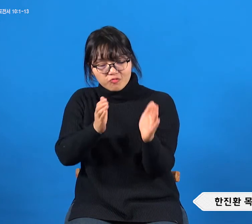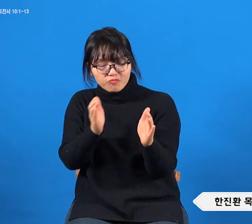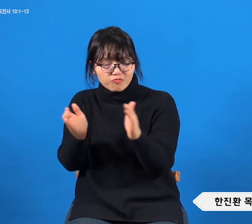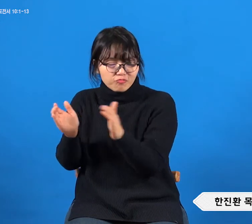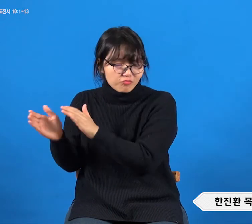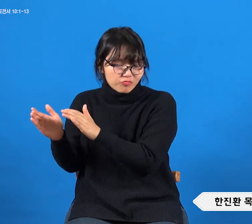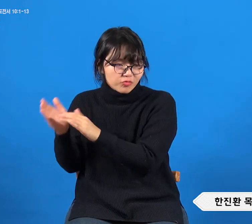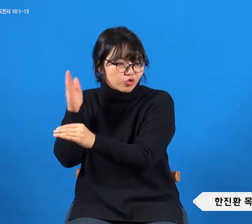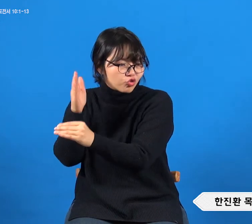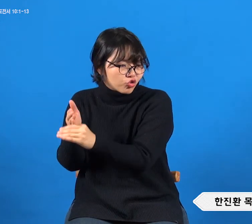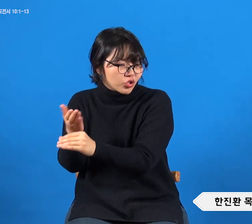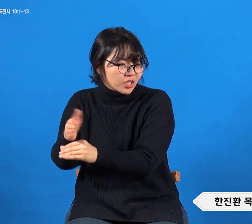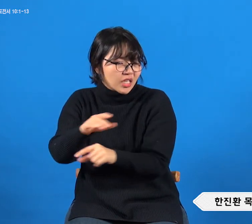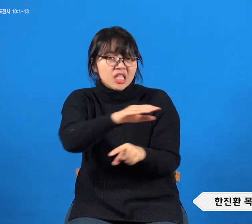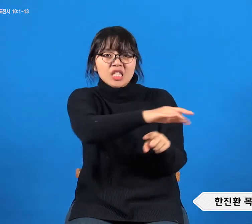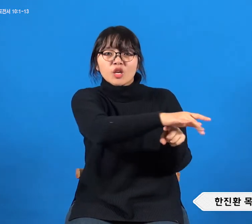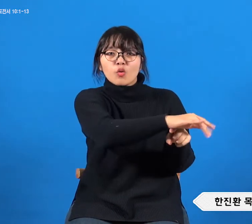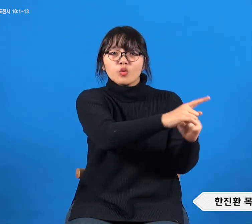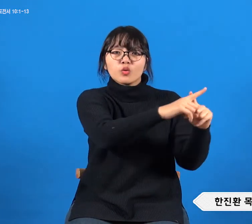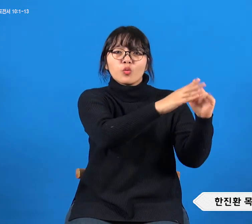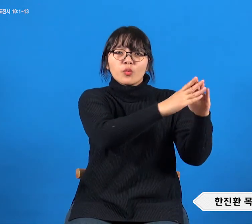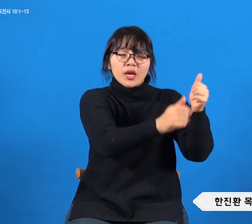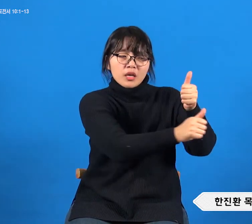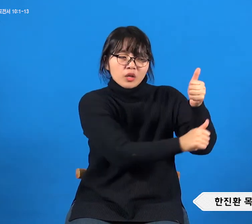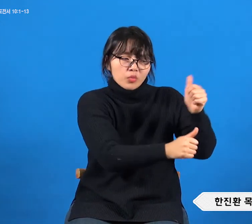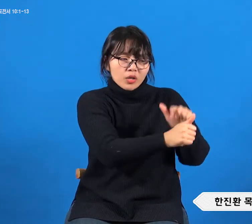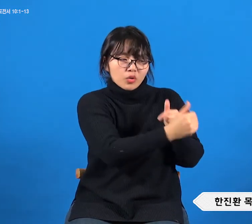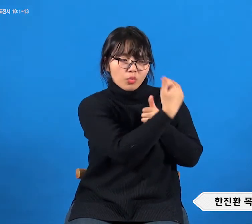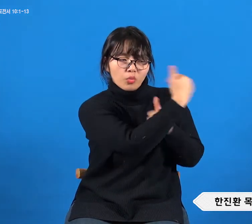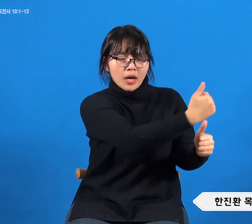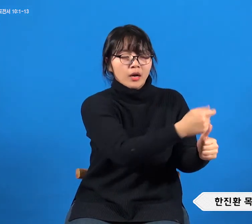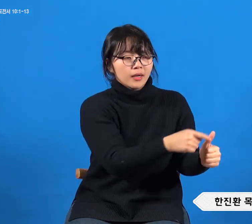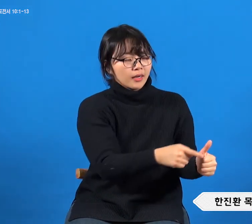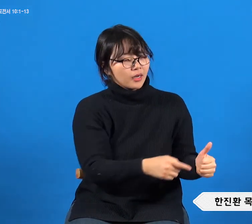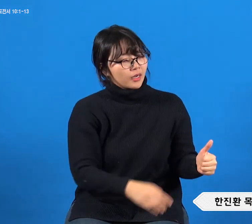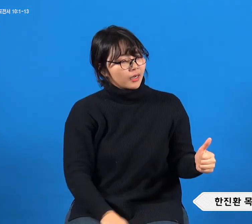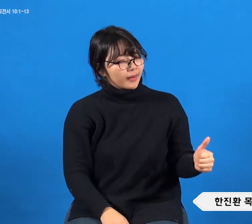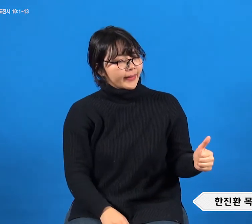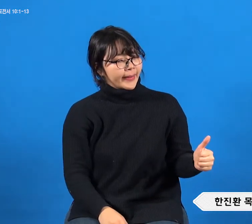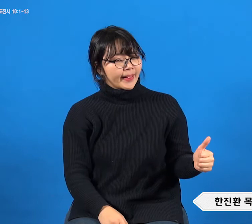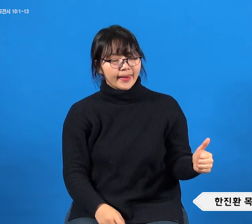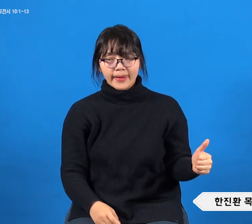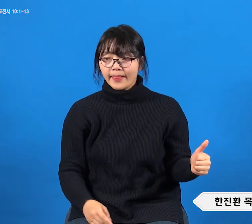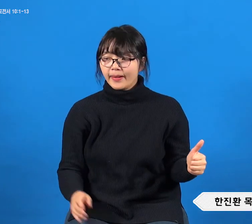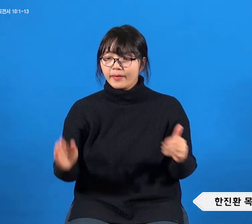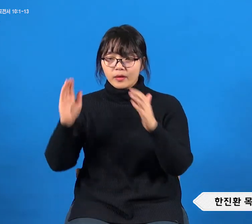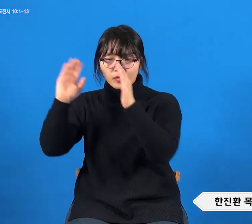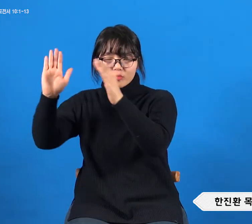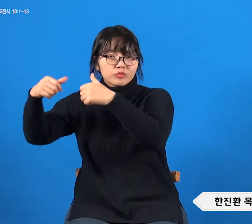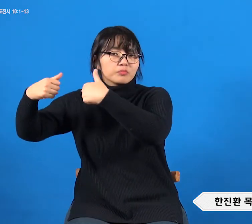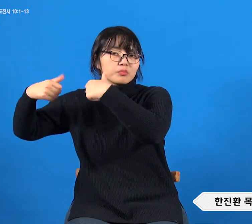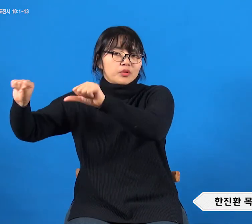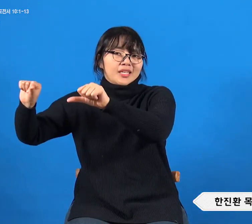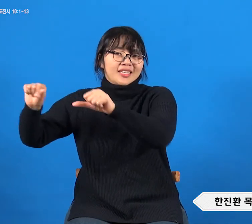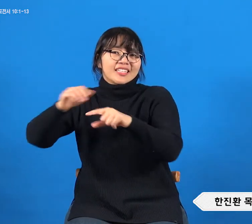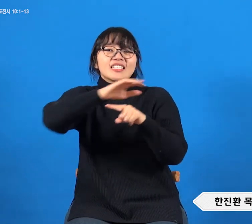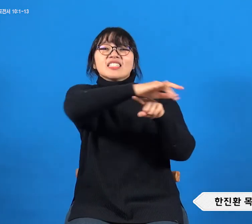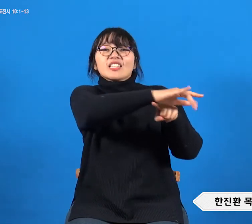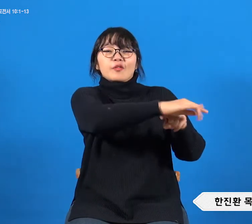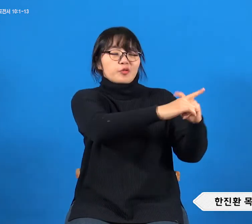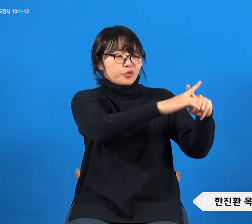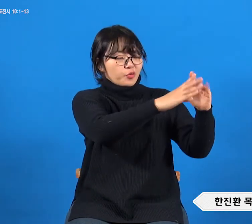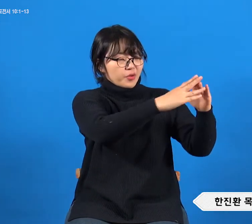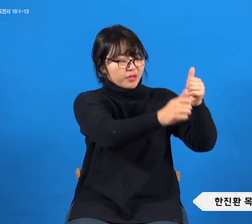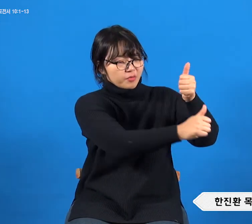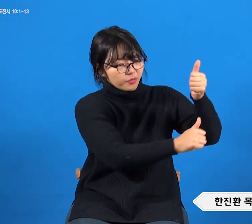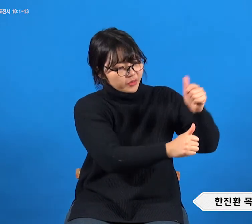교회에서 부교육자로 오라고 불렀습니다. 유학 다 내려놓고 그냥 조그마한 그 지방의 교회 가는